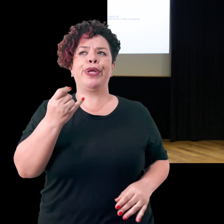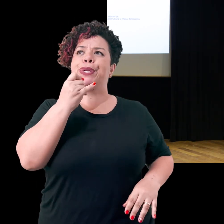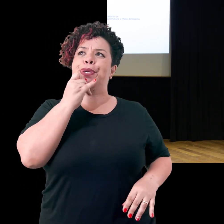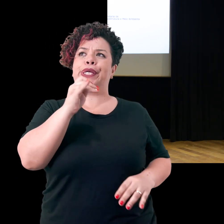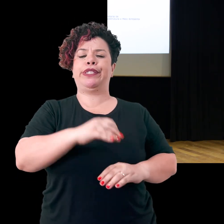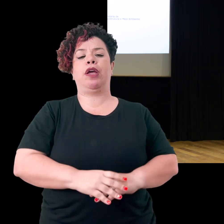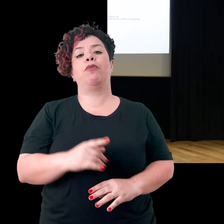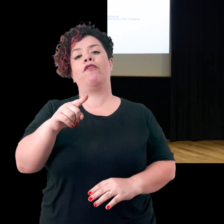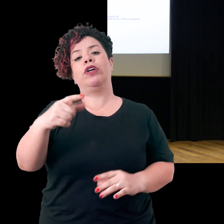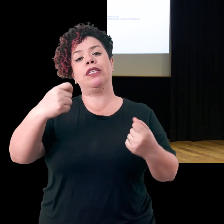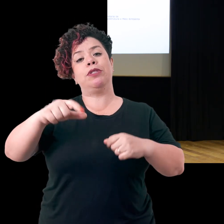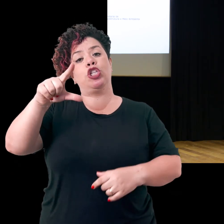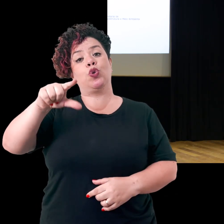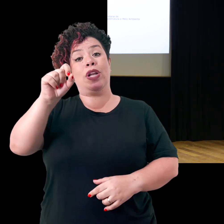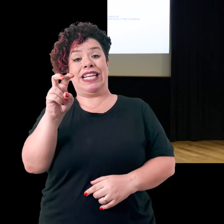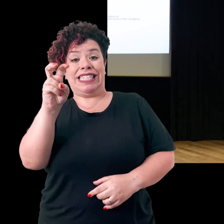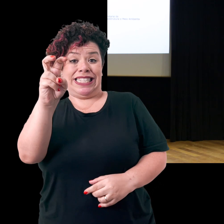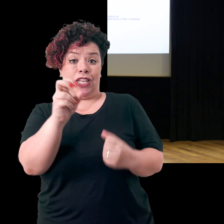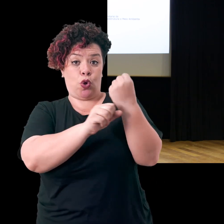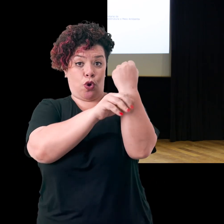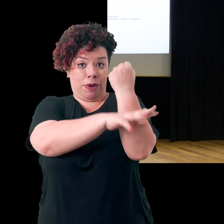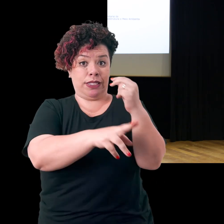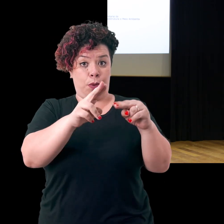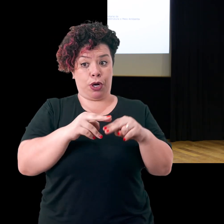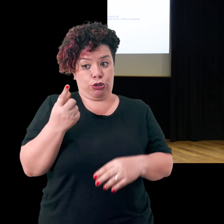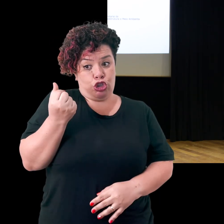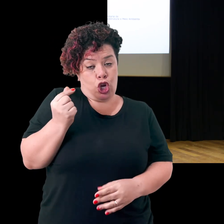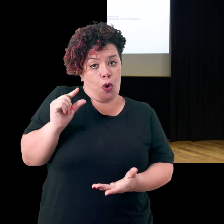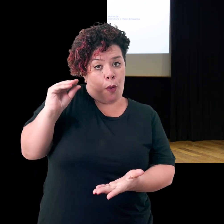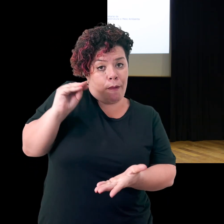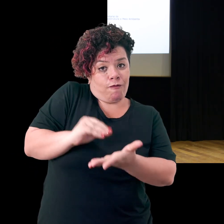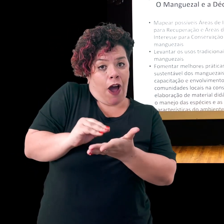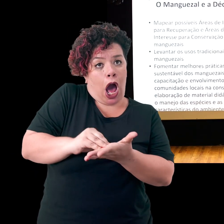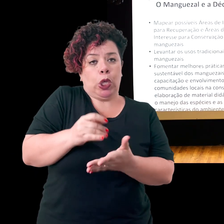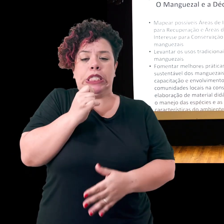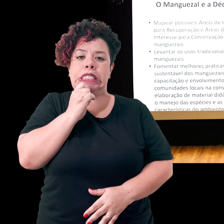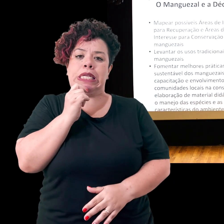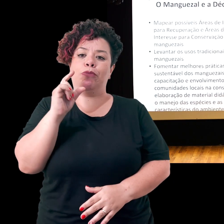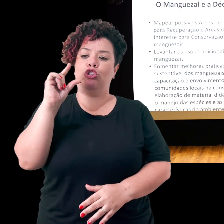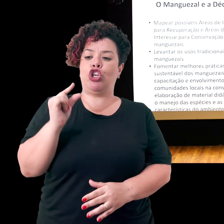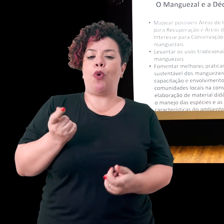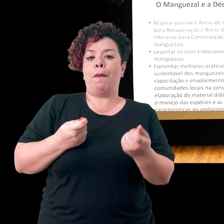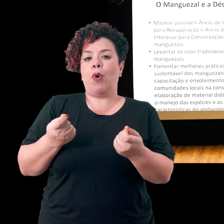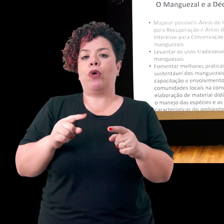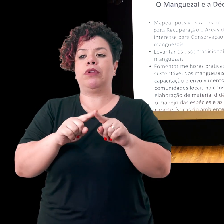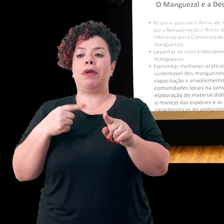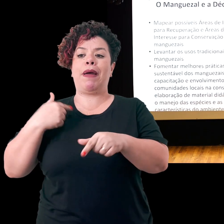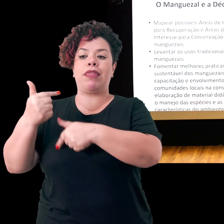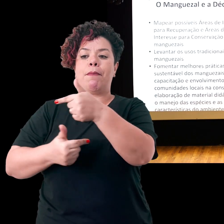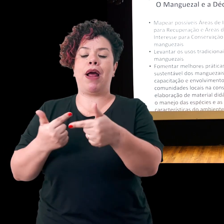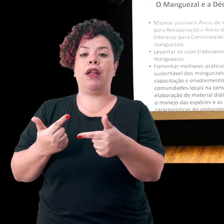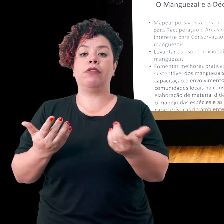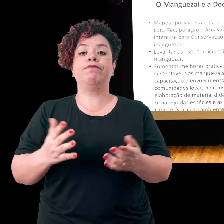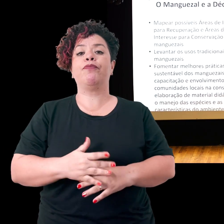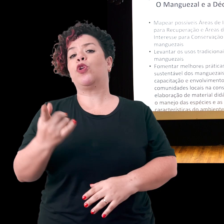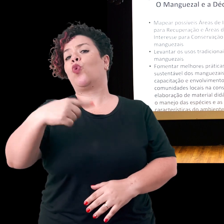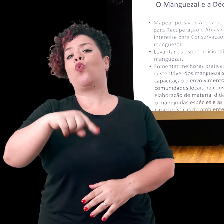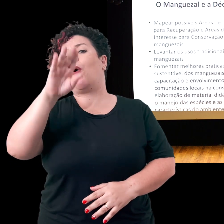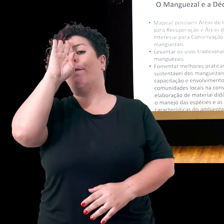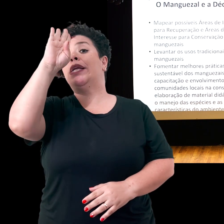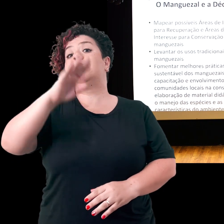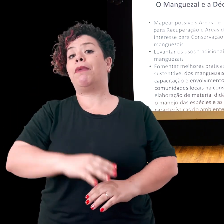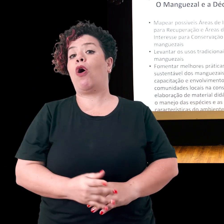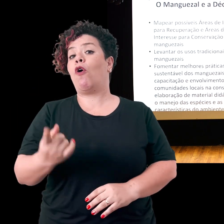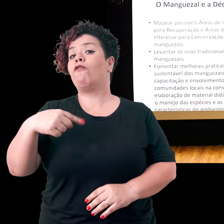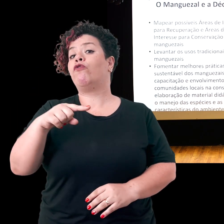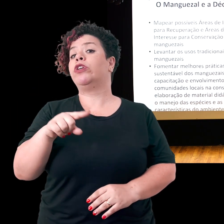que escolher 5 manguezais por conta de recursos, né, do Estado, da Fundação Florestal, para trabalhar, quais seriam